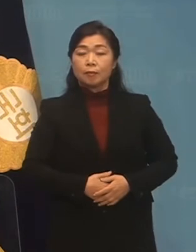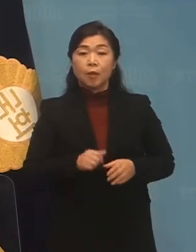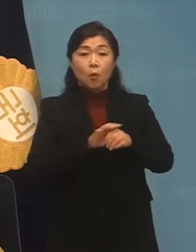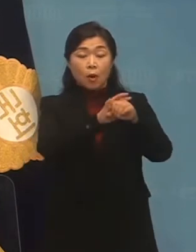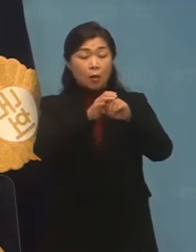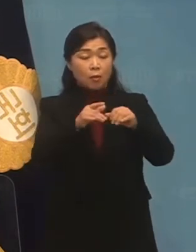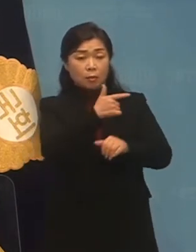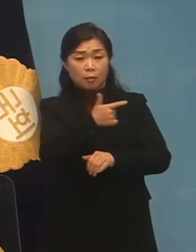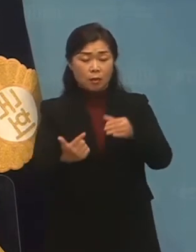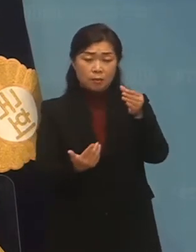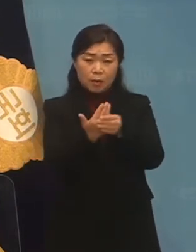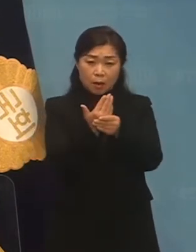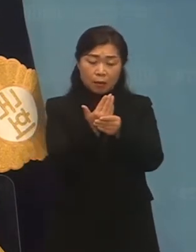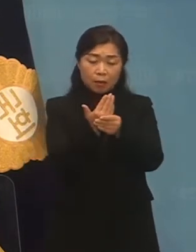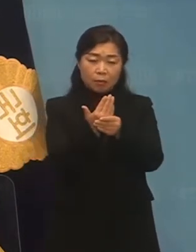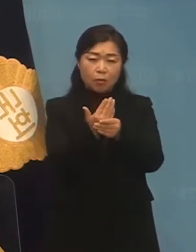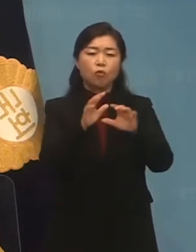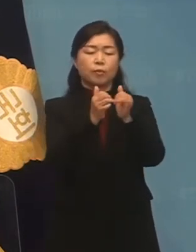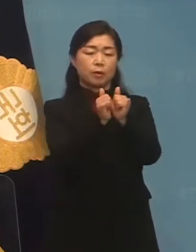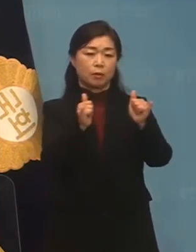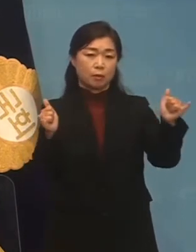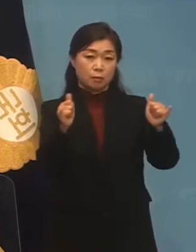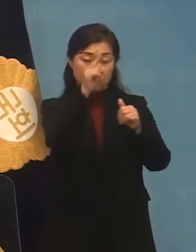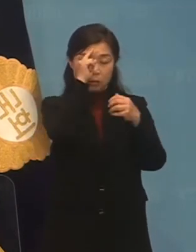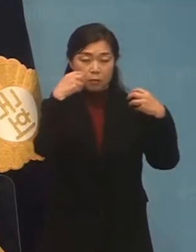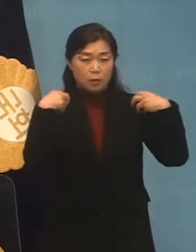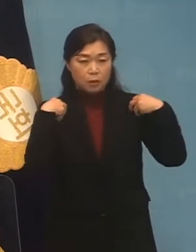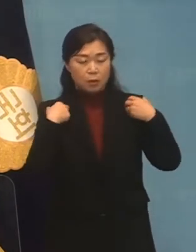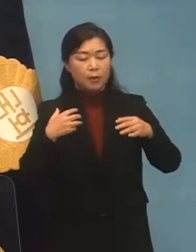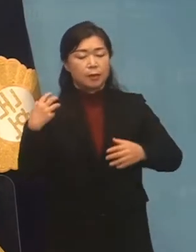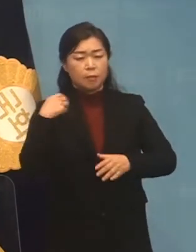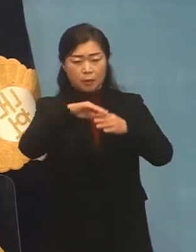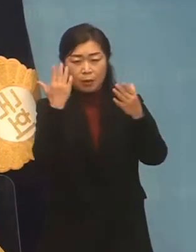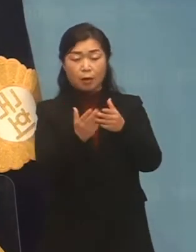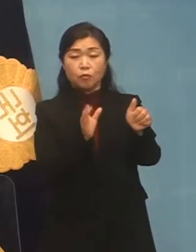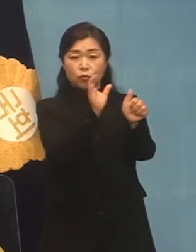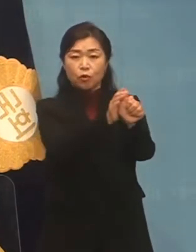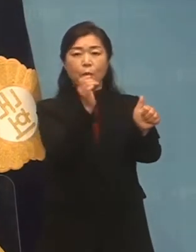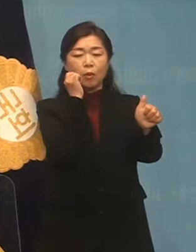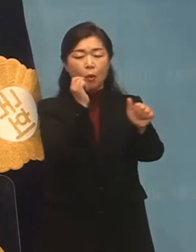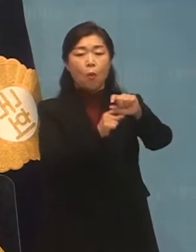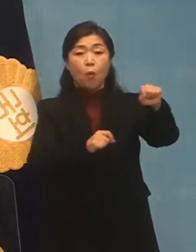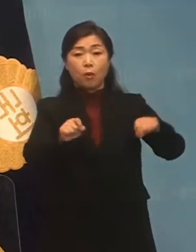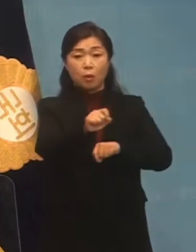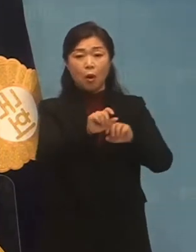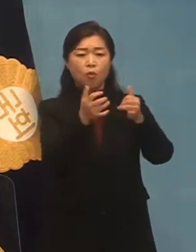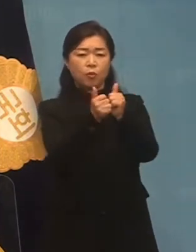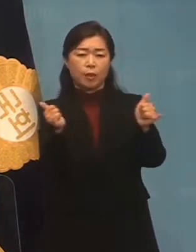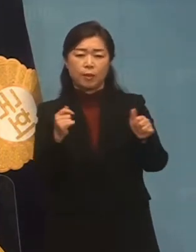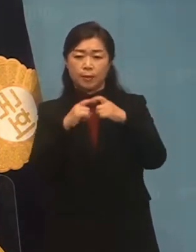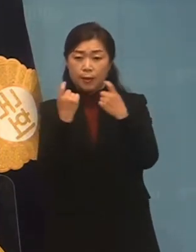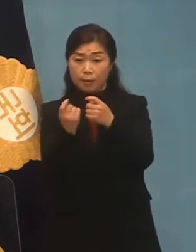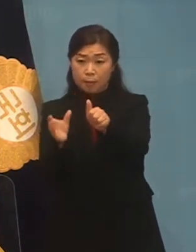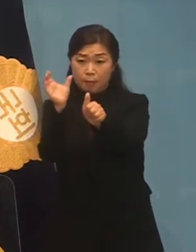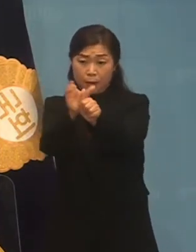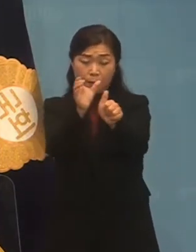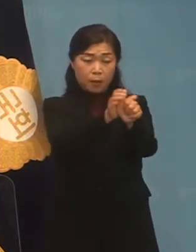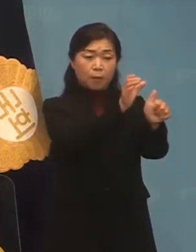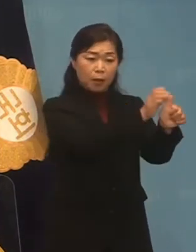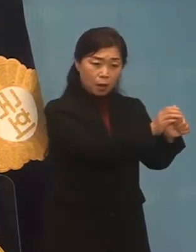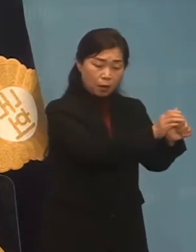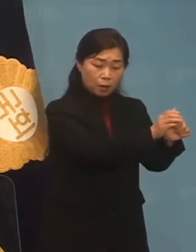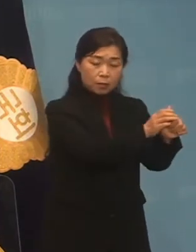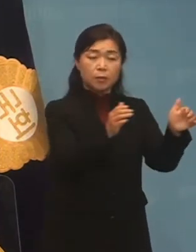코로나 대재난에 맞서는 국민들에게 정부가 책임을 다하지 못하고 오히려 그 책임을 국민에게